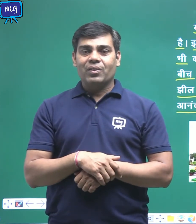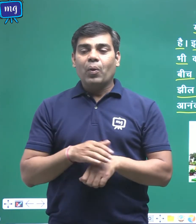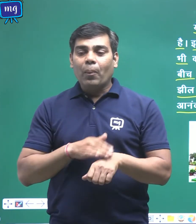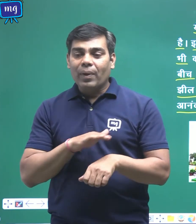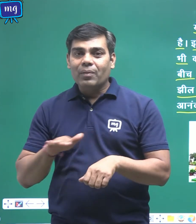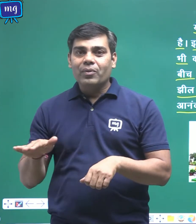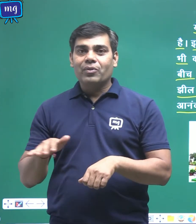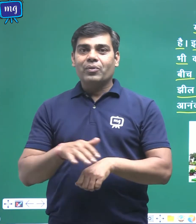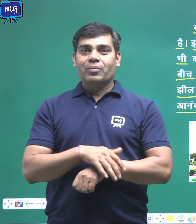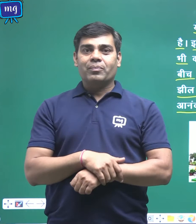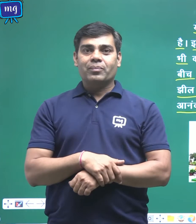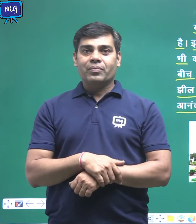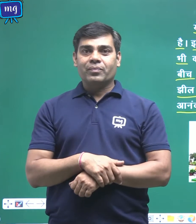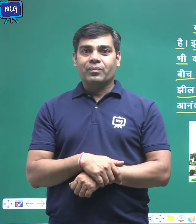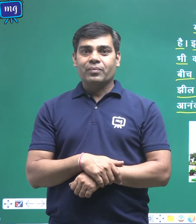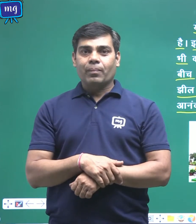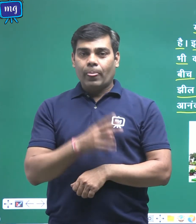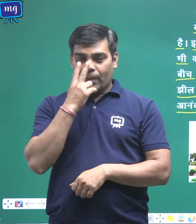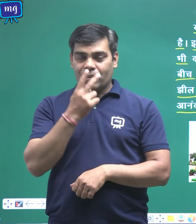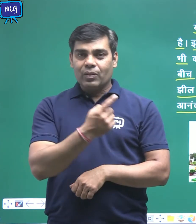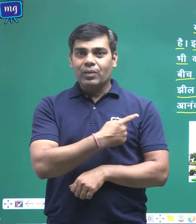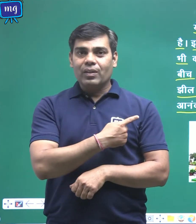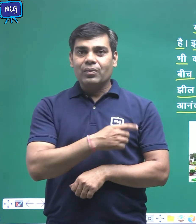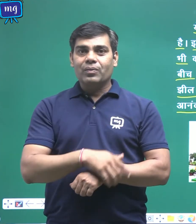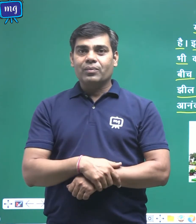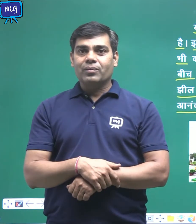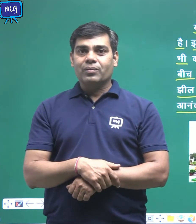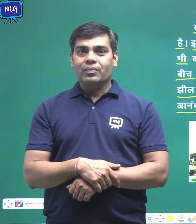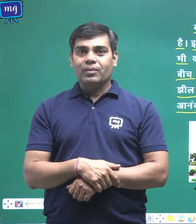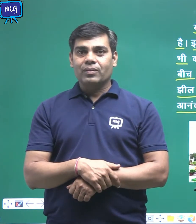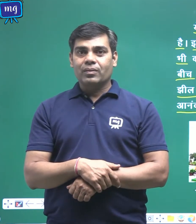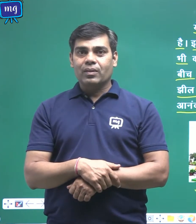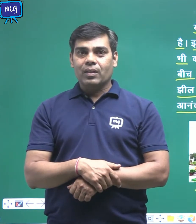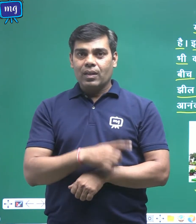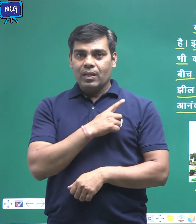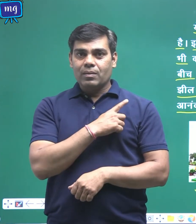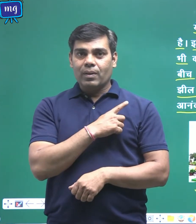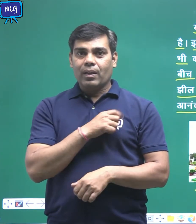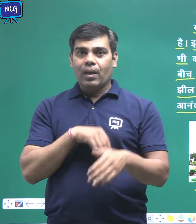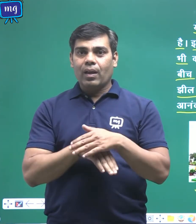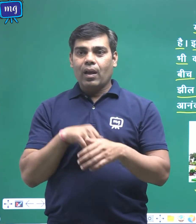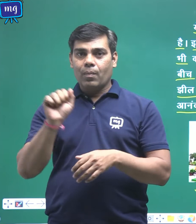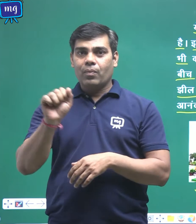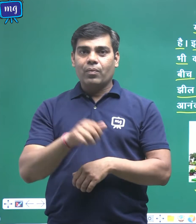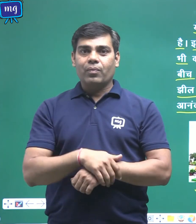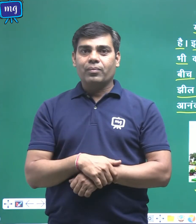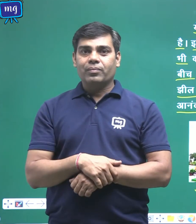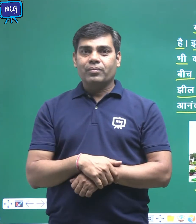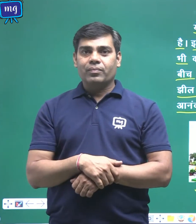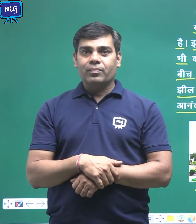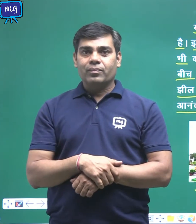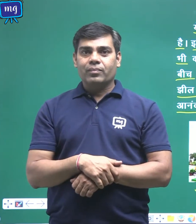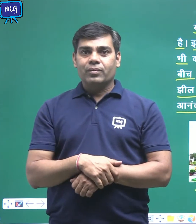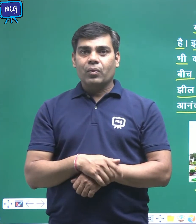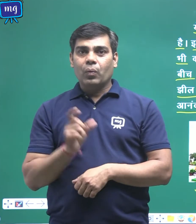प्यारे बच्चों, इस चित्र को देखो। इसमें आपको